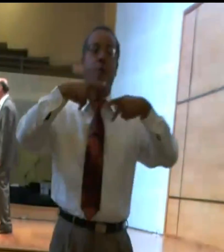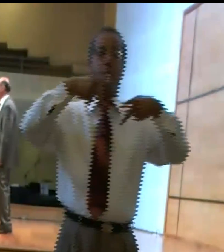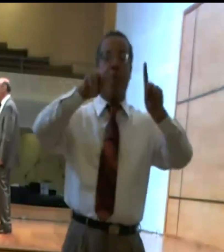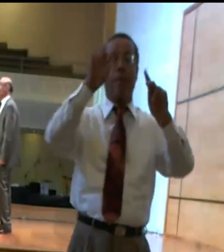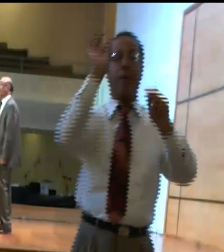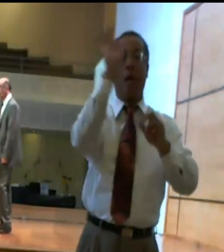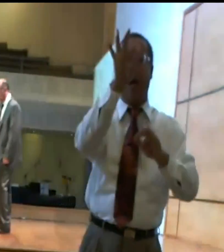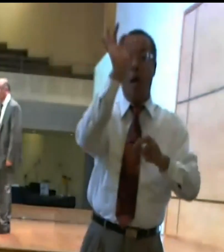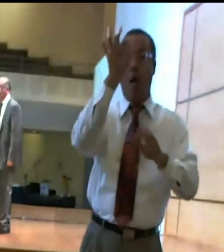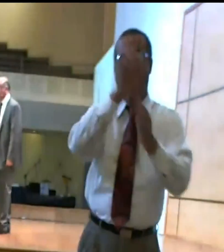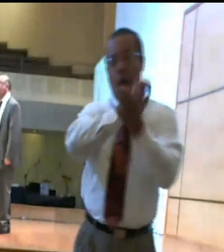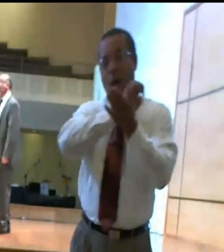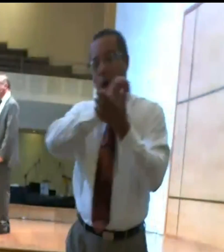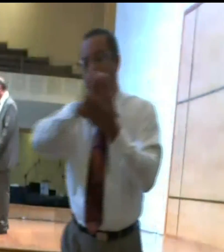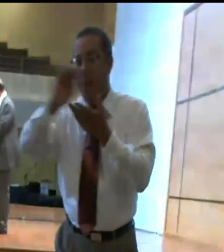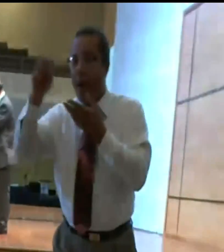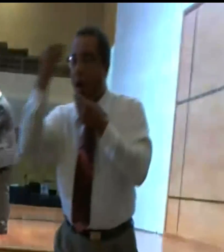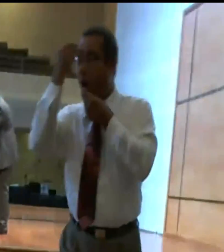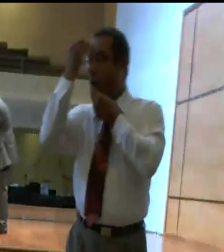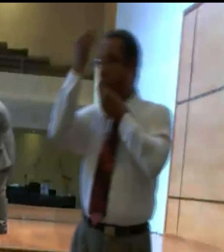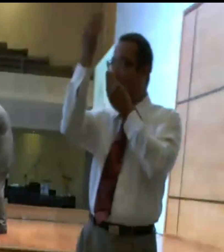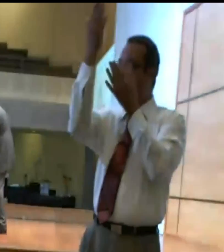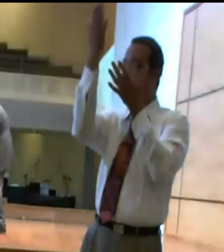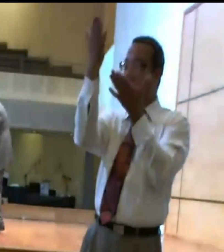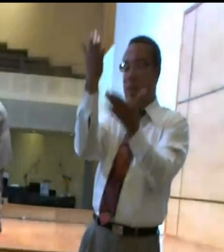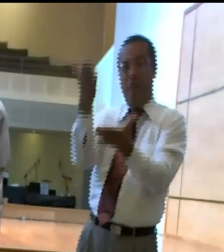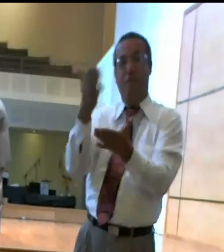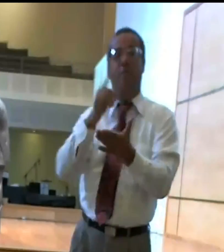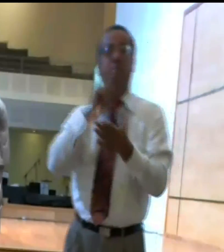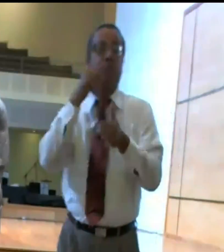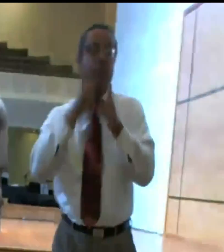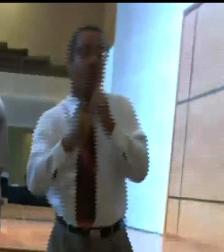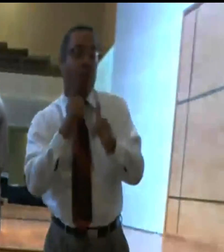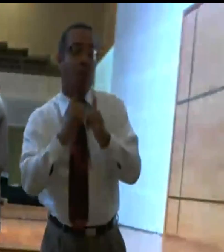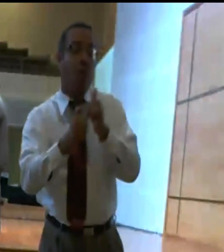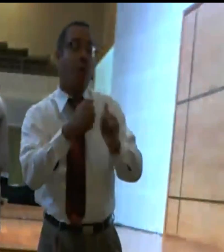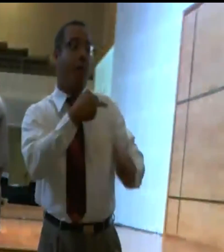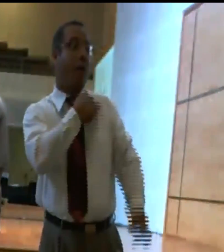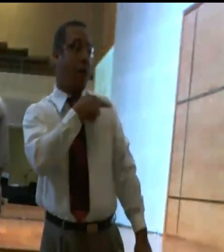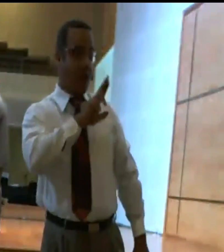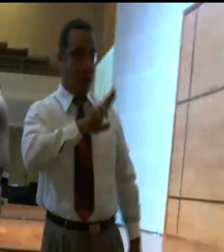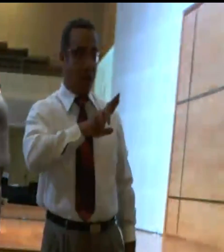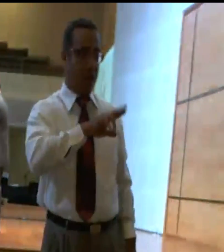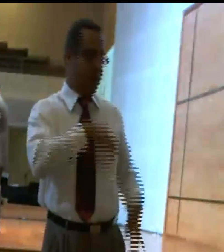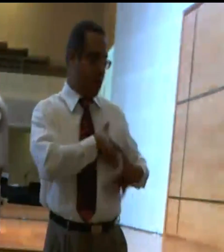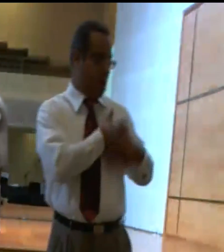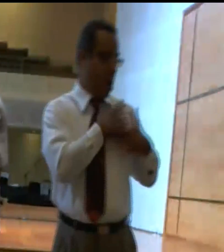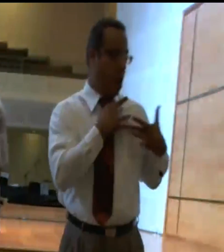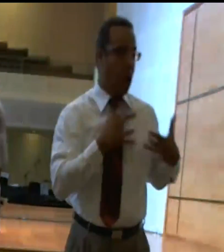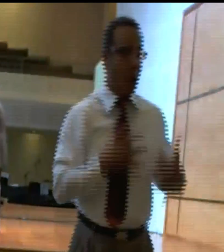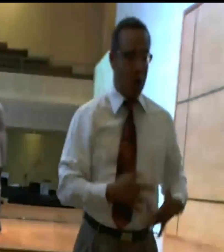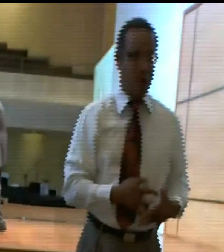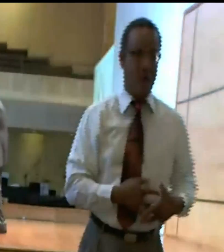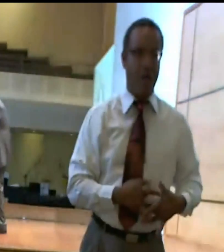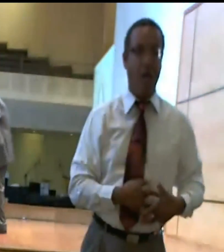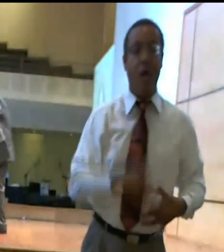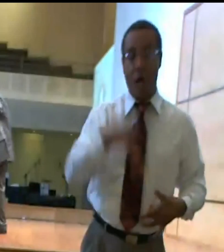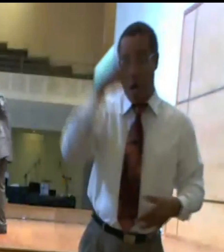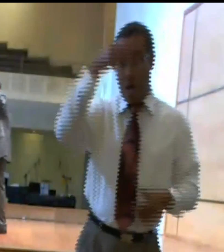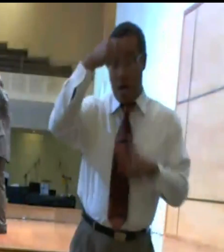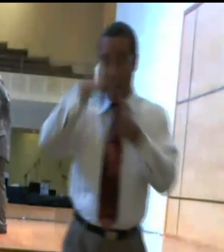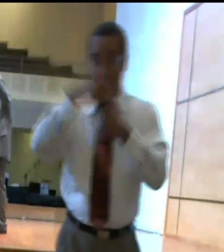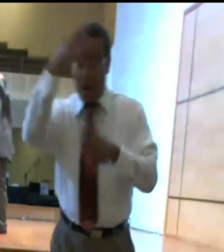las autoridades civiles es a final de cuentas un problema religioso. Ese es el argumento de Pablo en